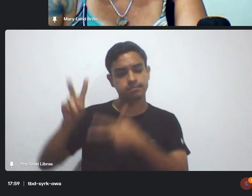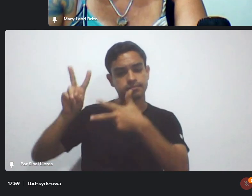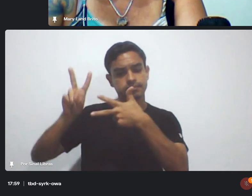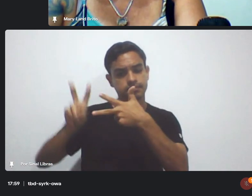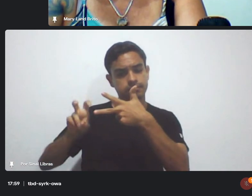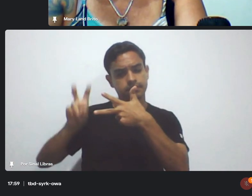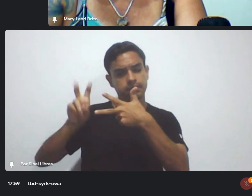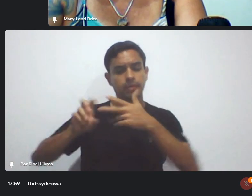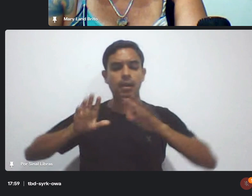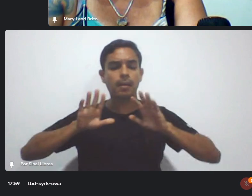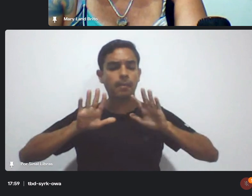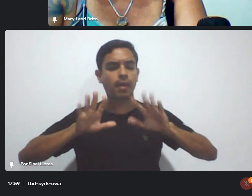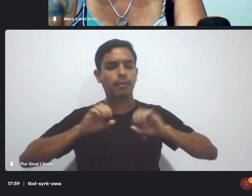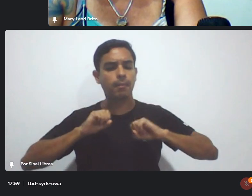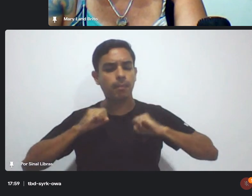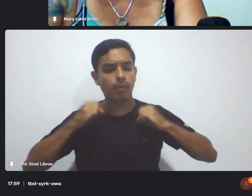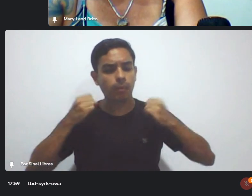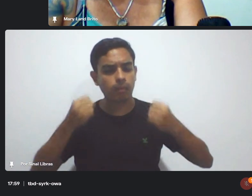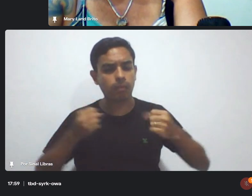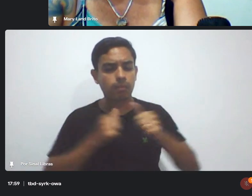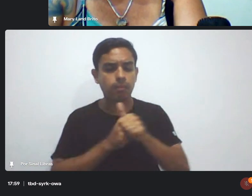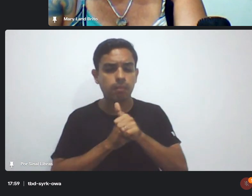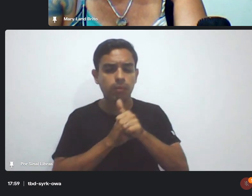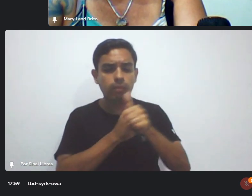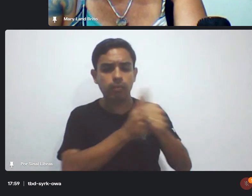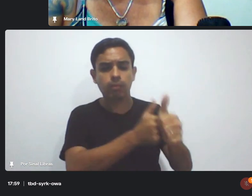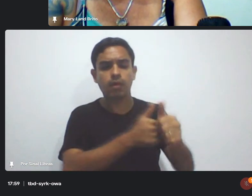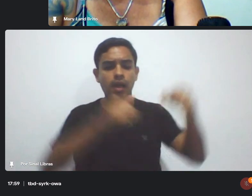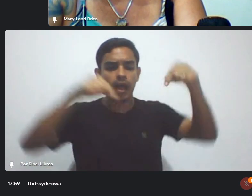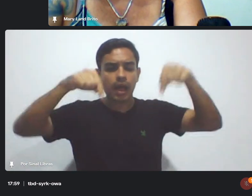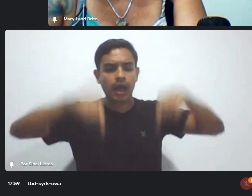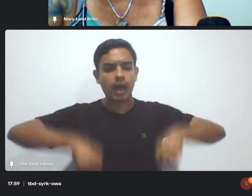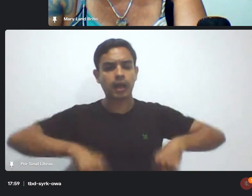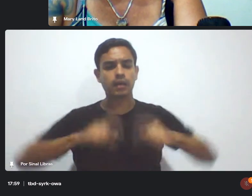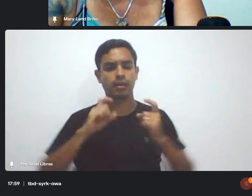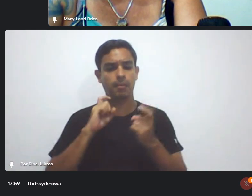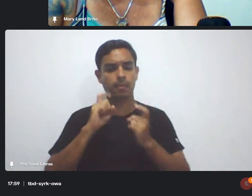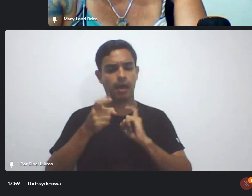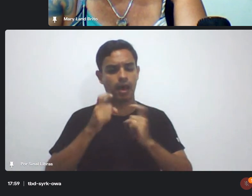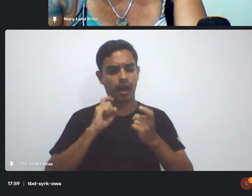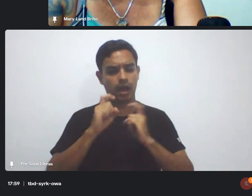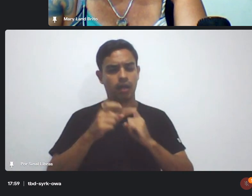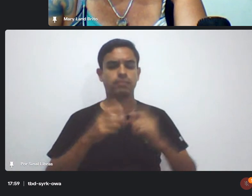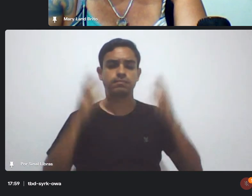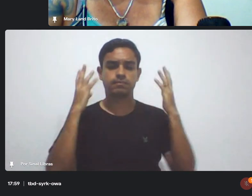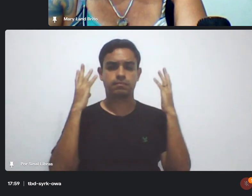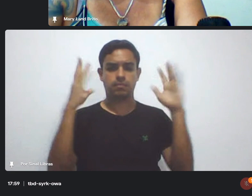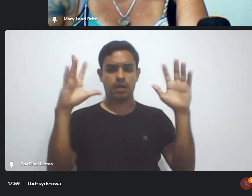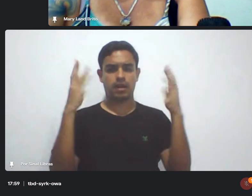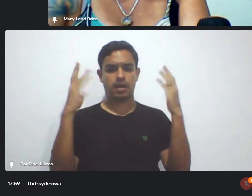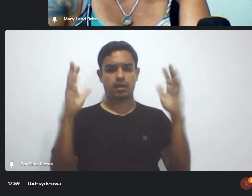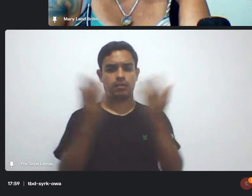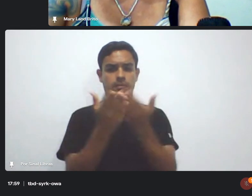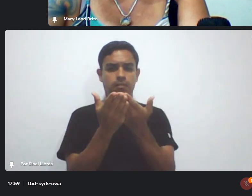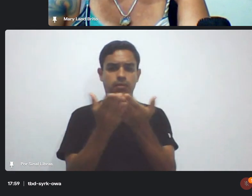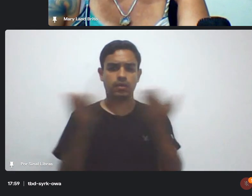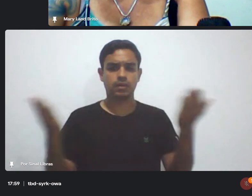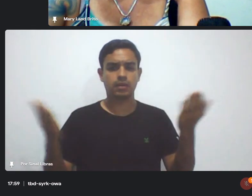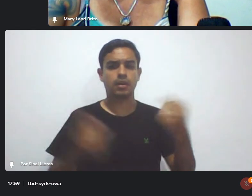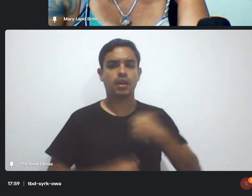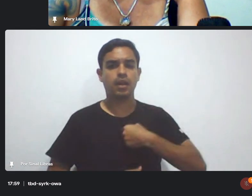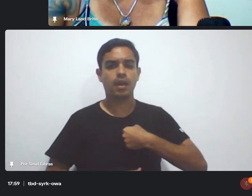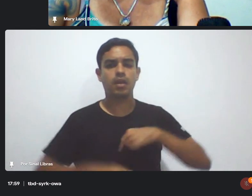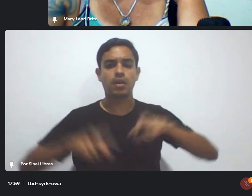de passar aqui para acompanhar um pouco o debate de vocês. Parabéns aí a vocês e espero que